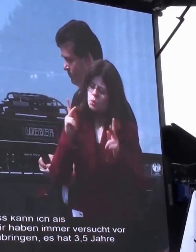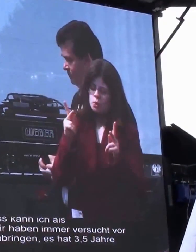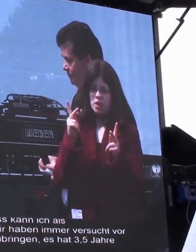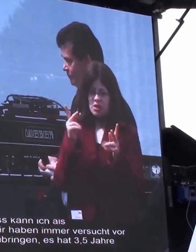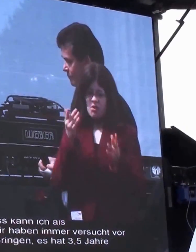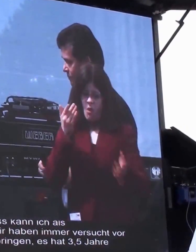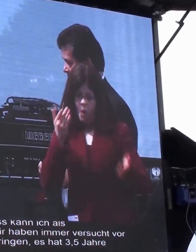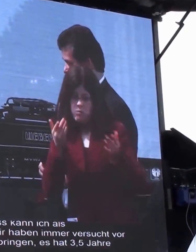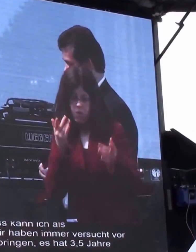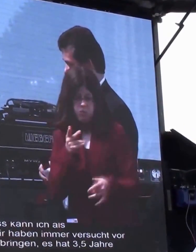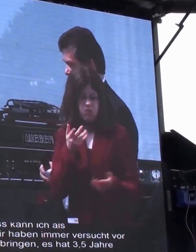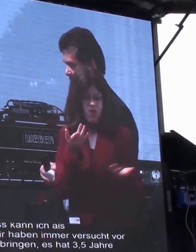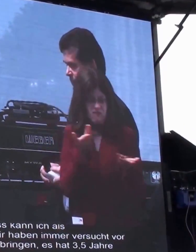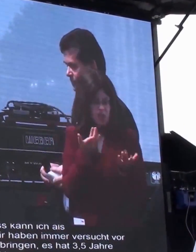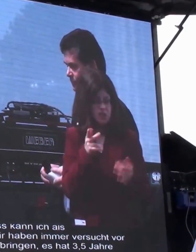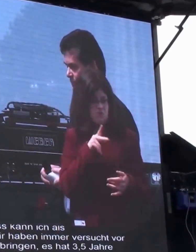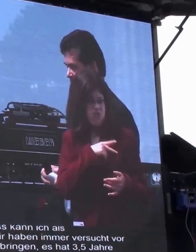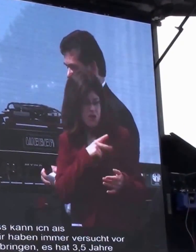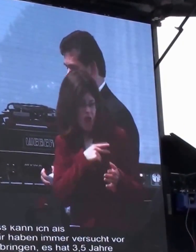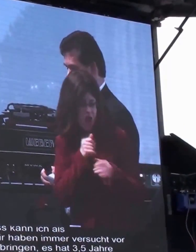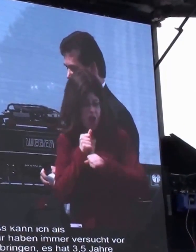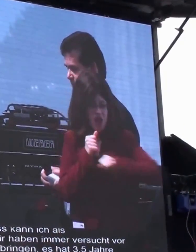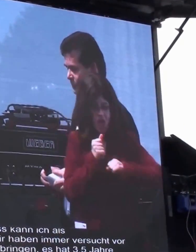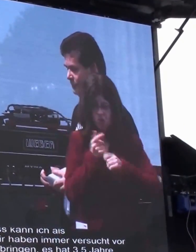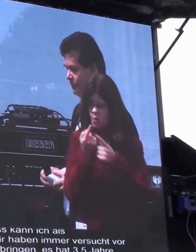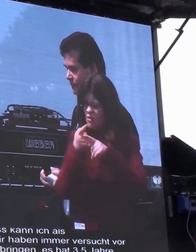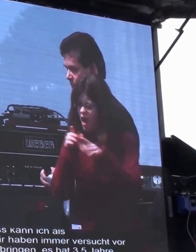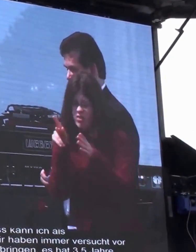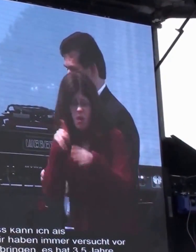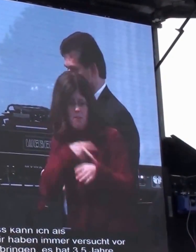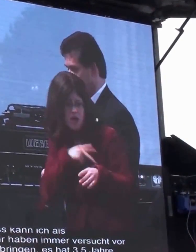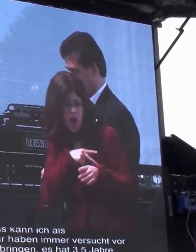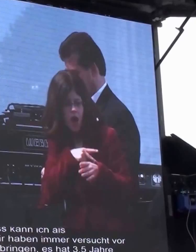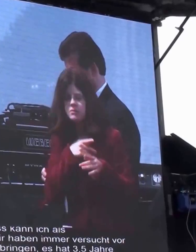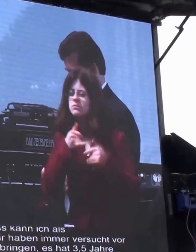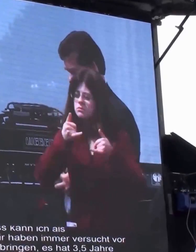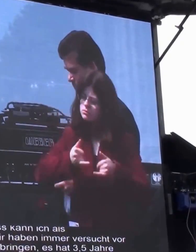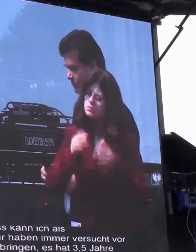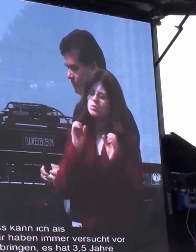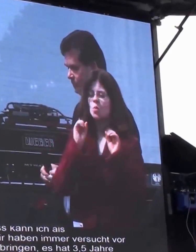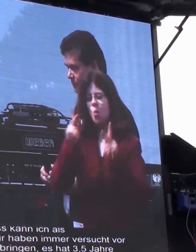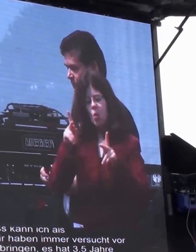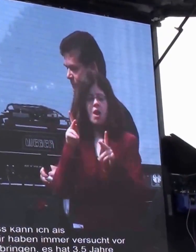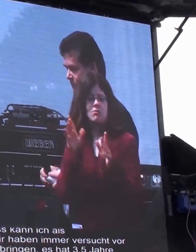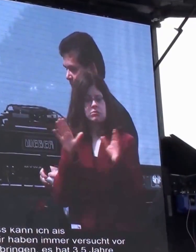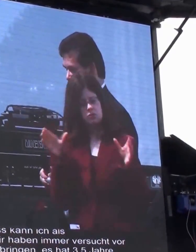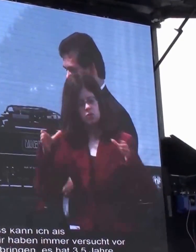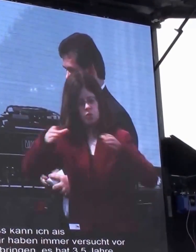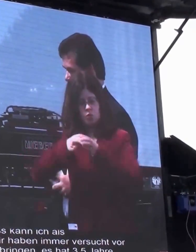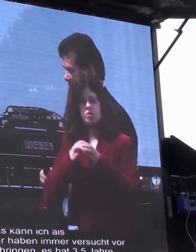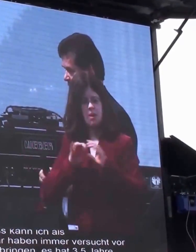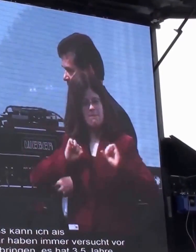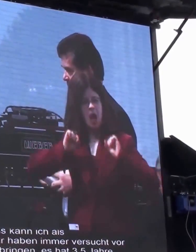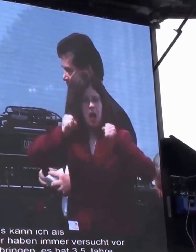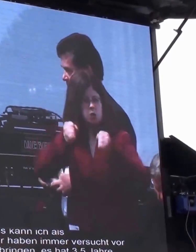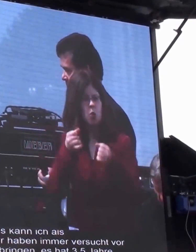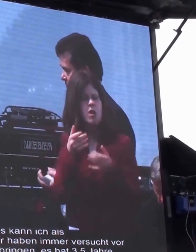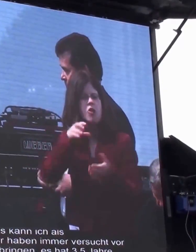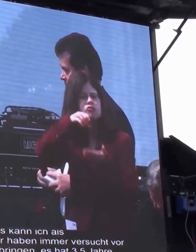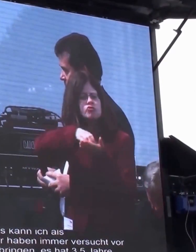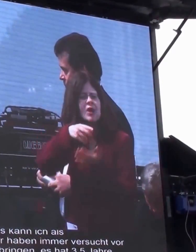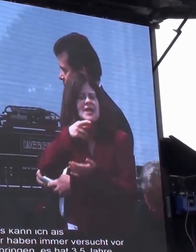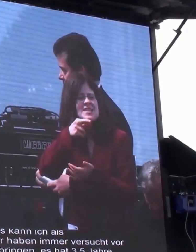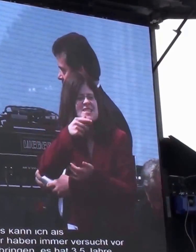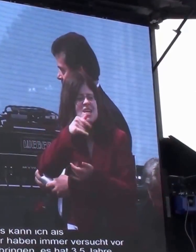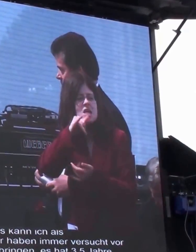ob es von den Linken kommt, sondern 3,5 Jahre hat es gedauert, dass man sagt, wir machen einen gemeinsamen Aktionsplan für die Stadt Trier. Ich meine, insofern